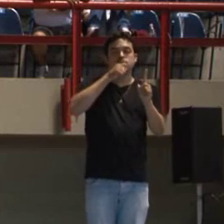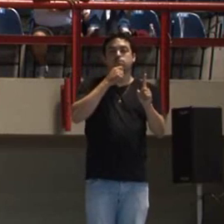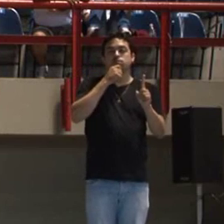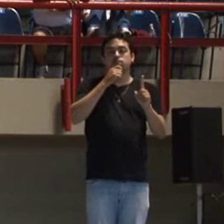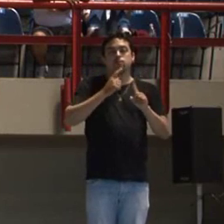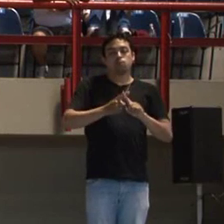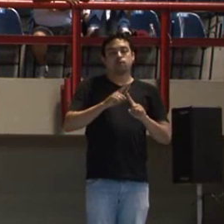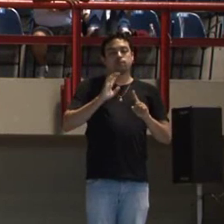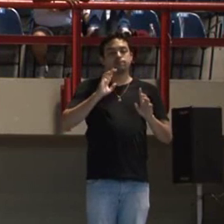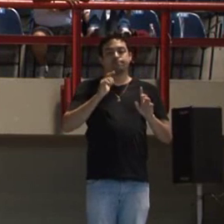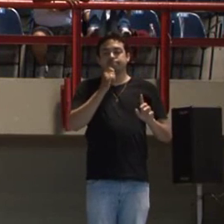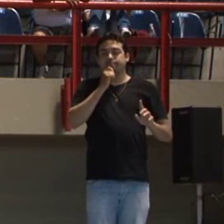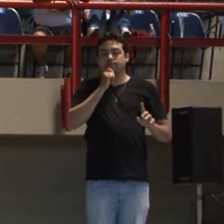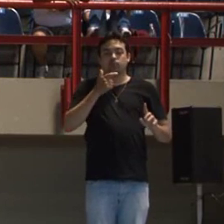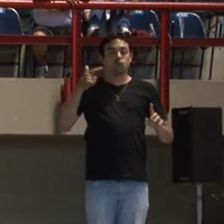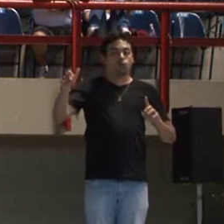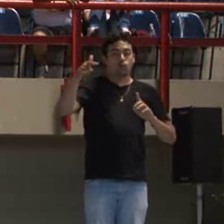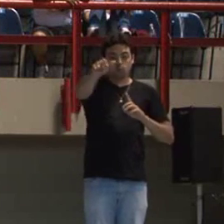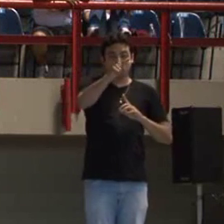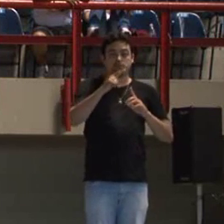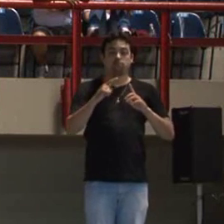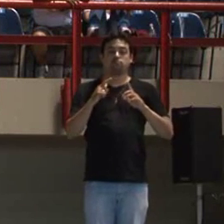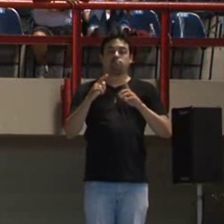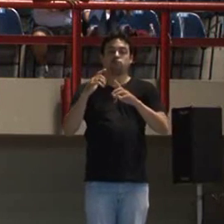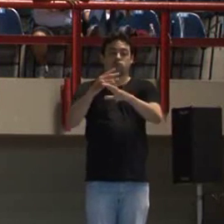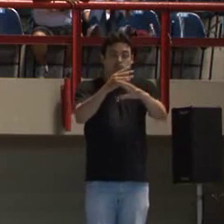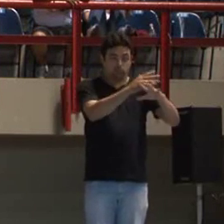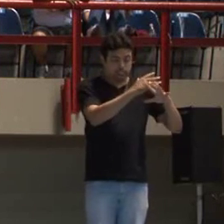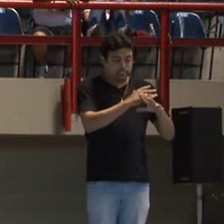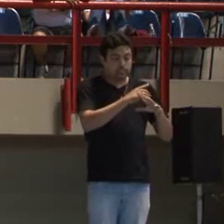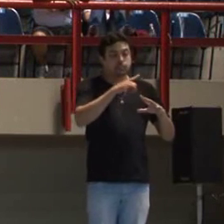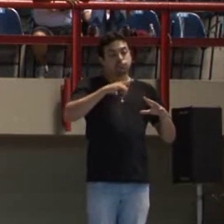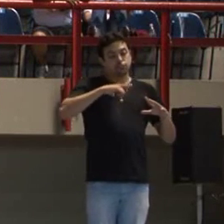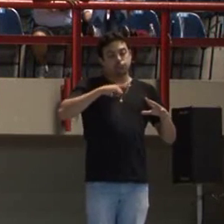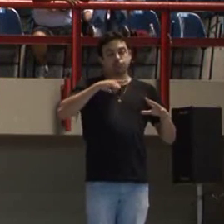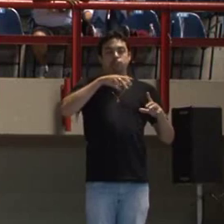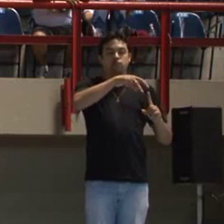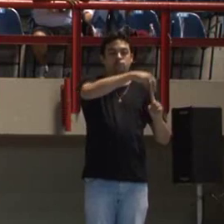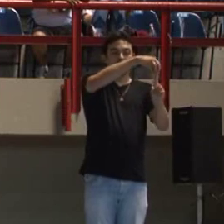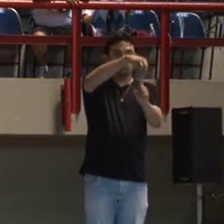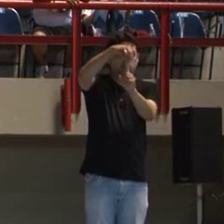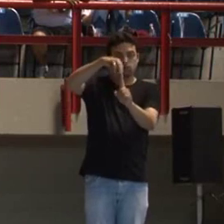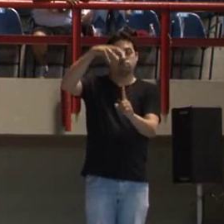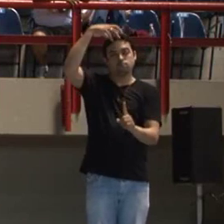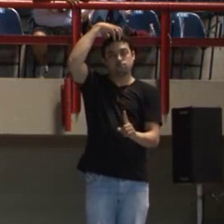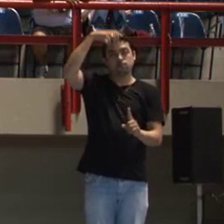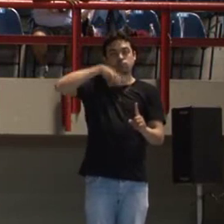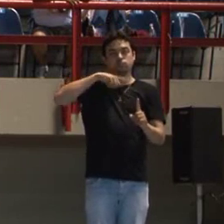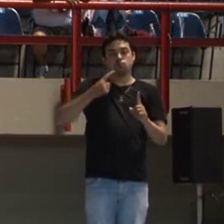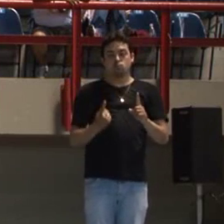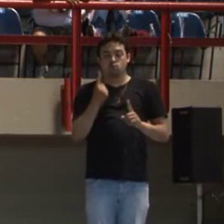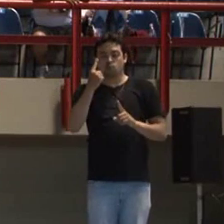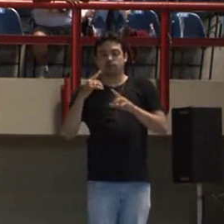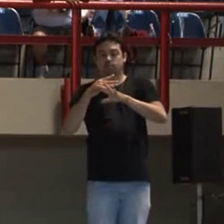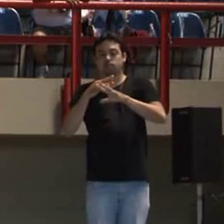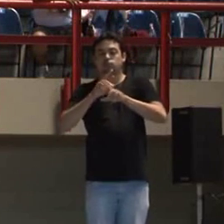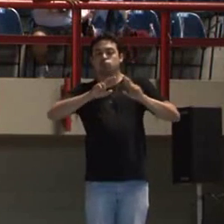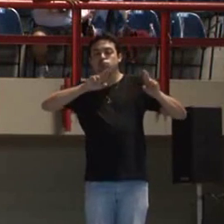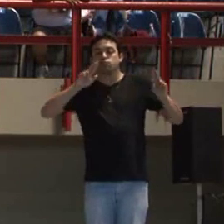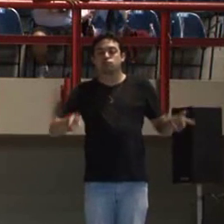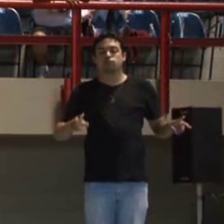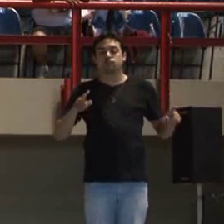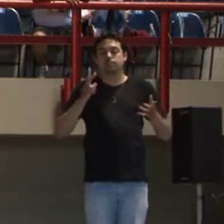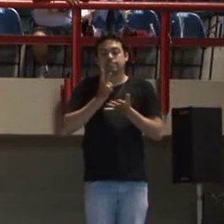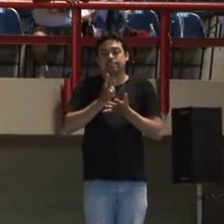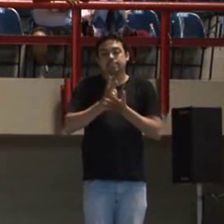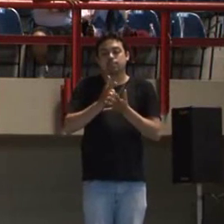porque todas as sociedades antigas formaram o Estado centralizado, com uma civilização diferente. Qual é a civilização que